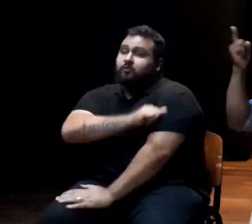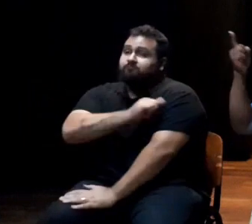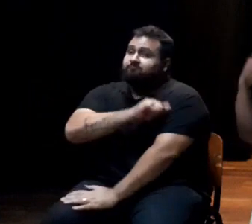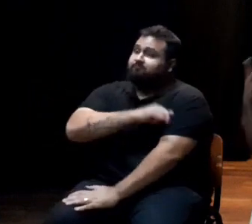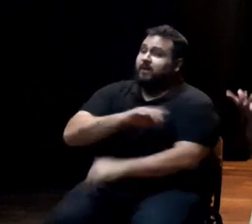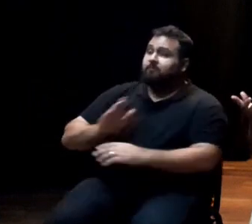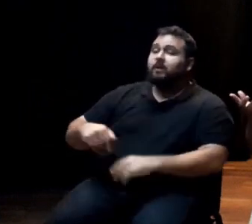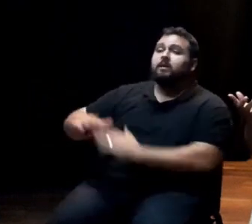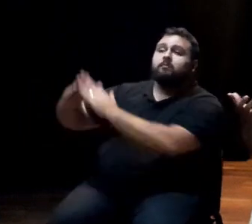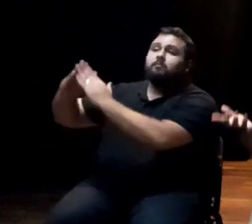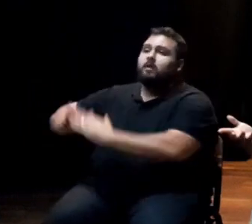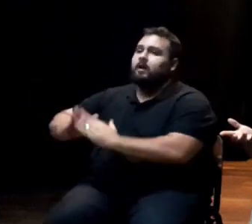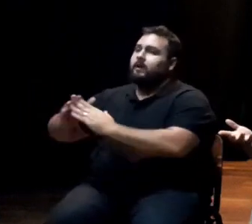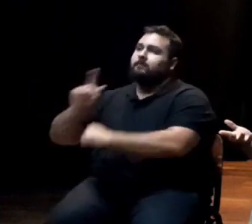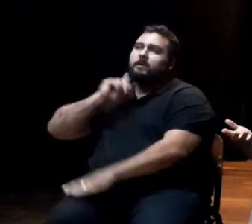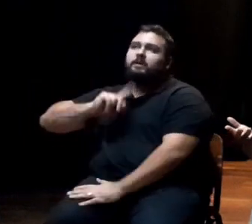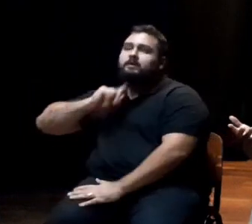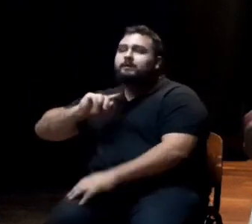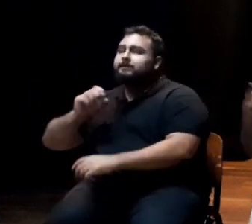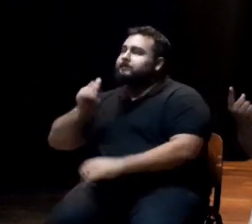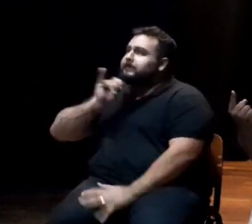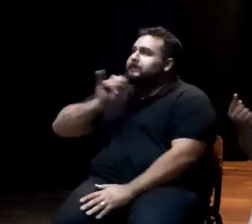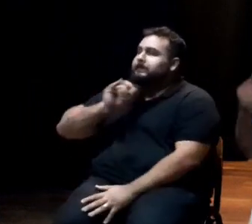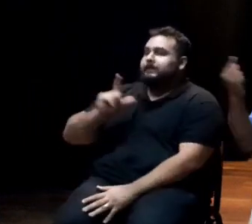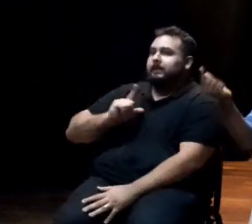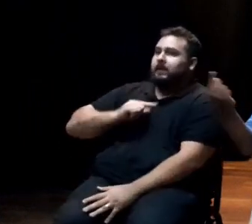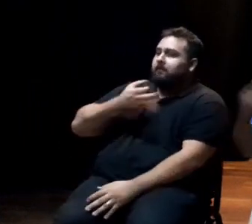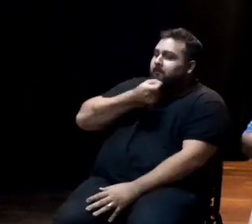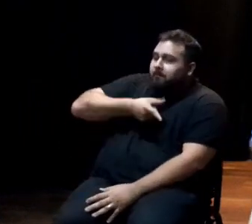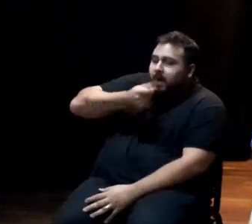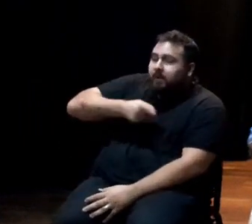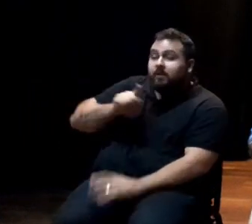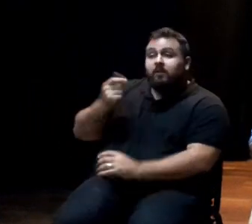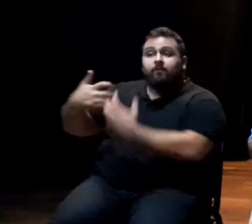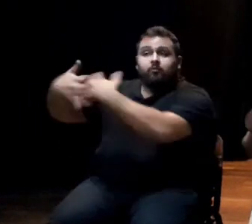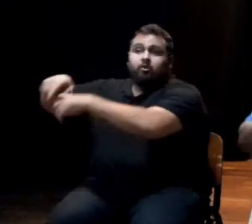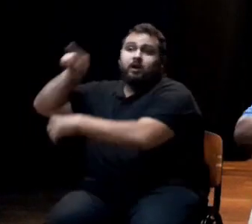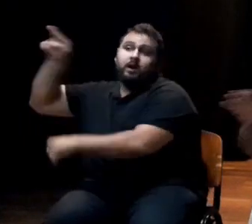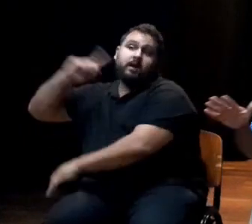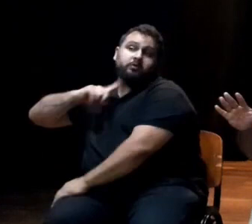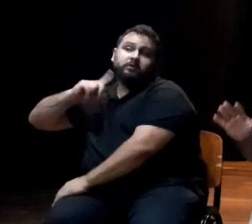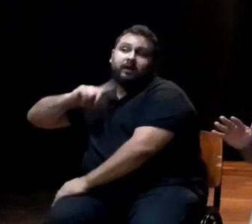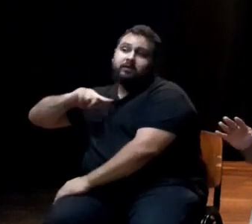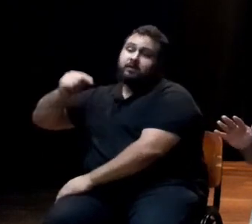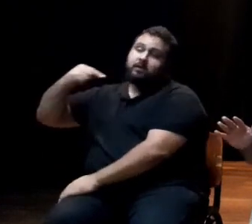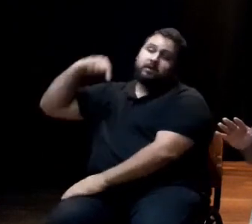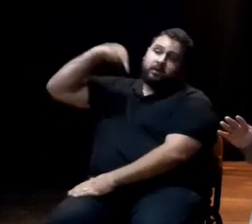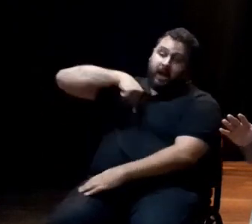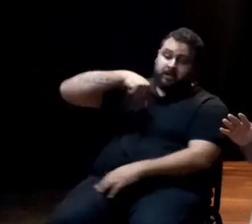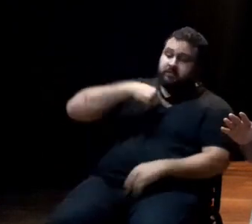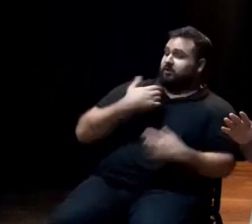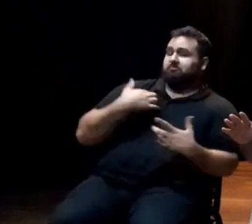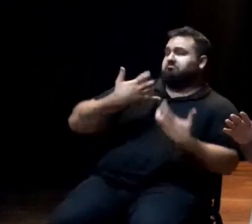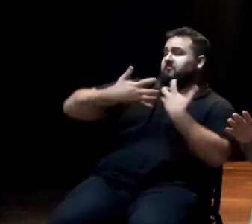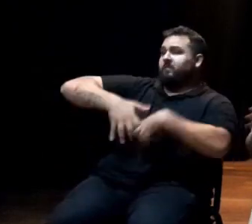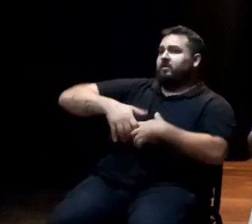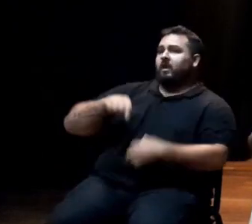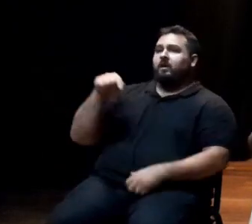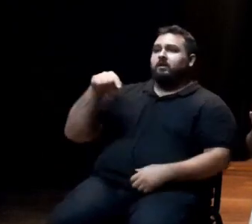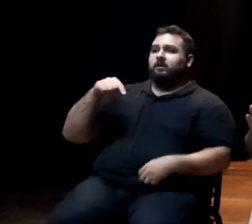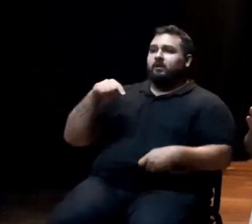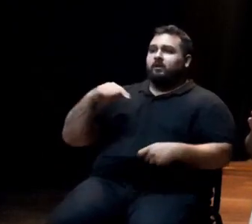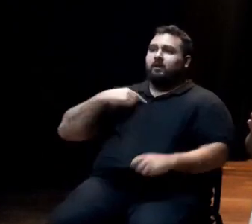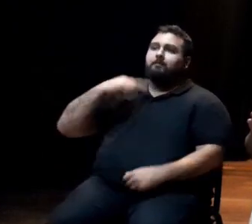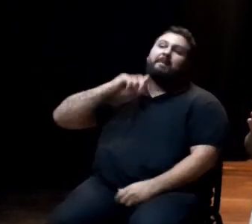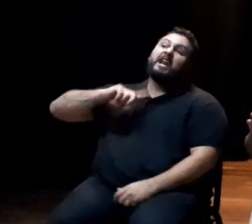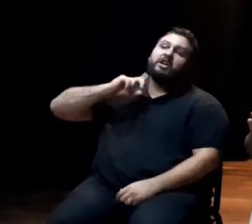quem mora em Minas Gerais, por exemplo. Tem uma piada que funciona lá que não funciona aqui. E os dois são brasileiros. Entendeu? O